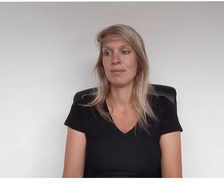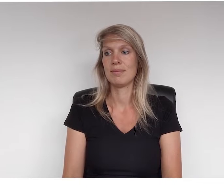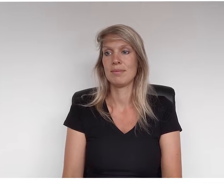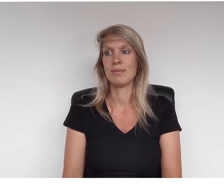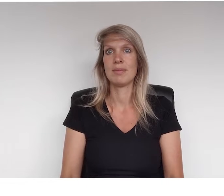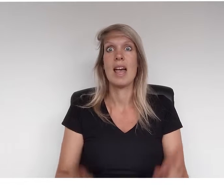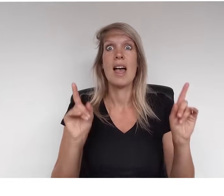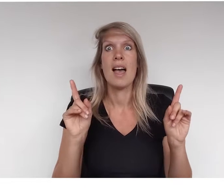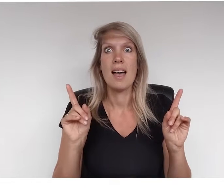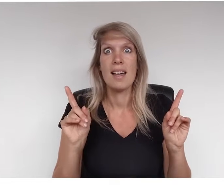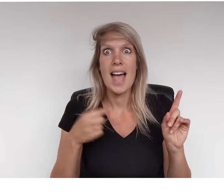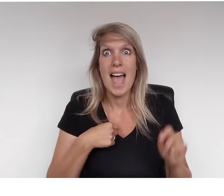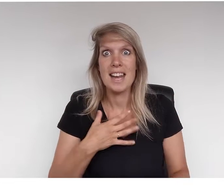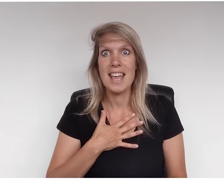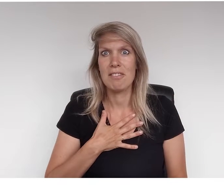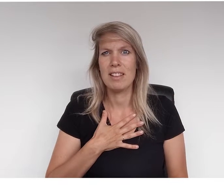en